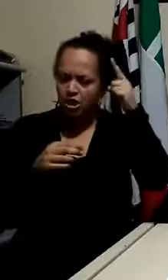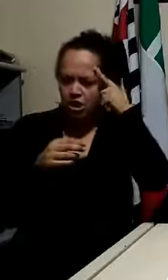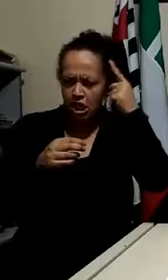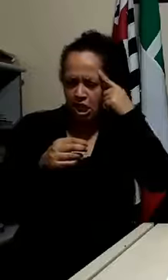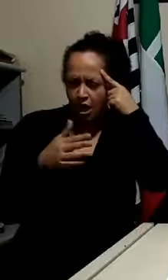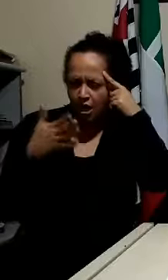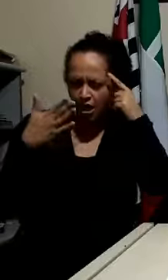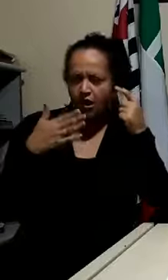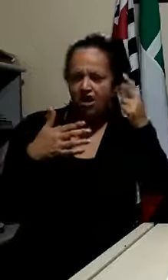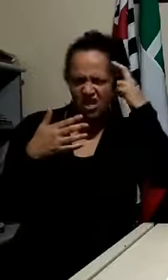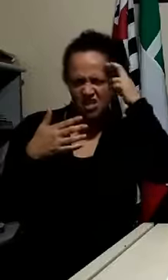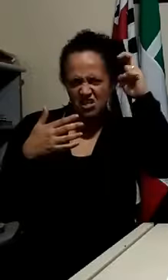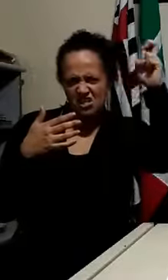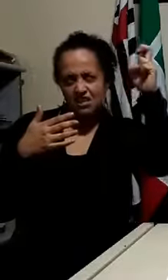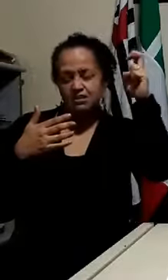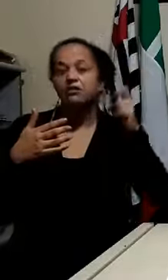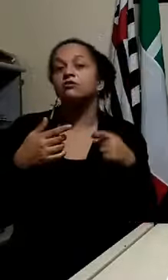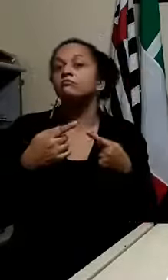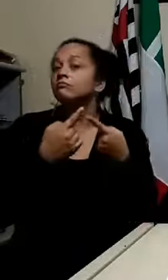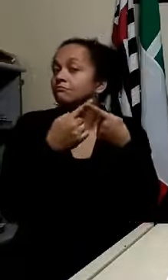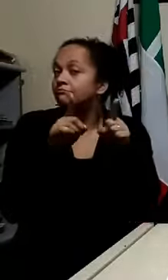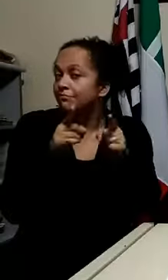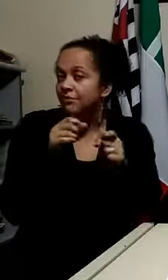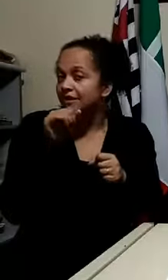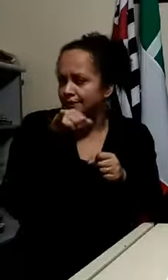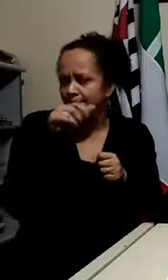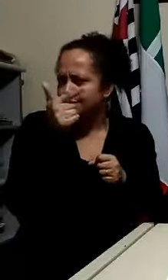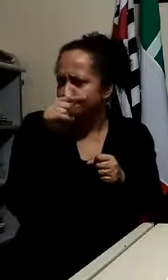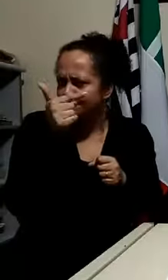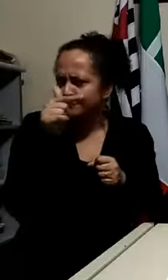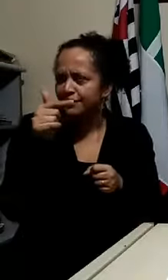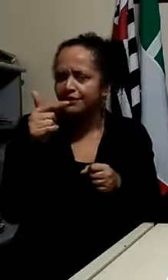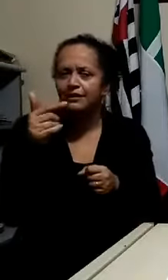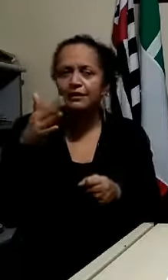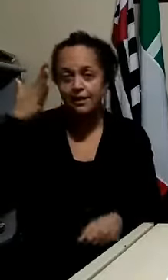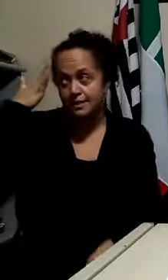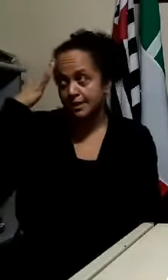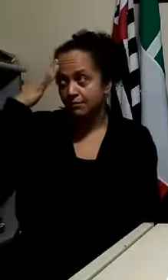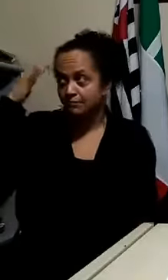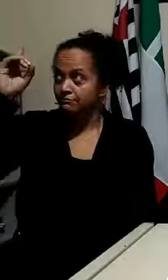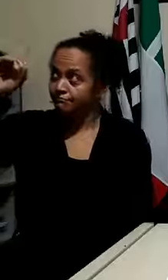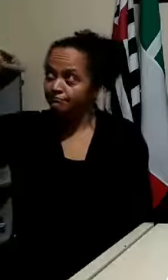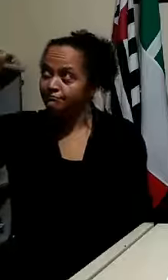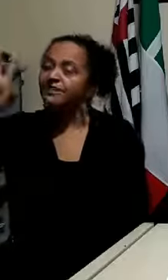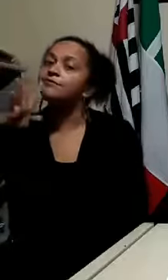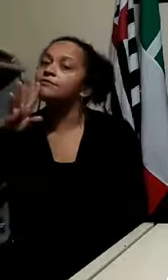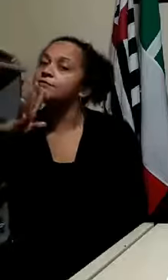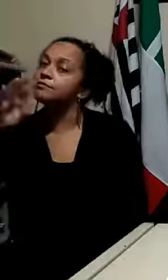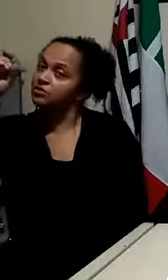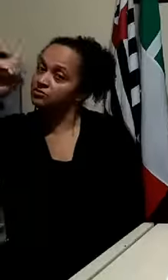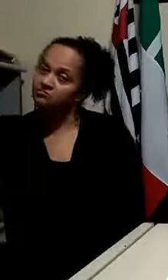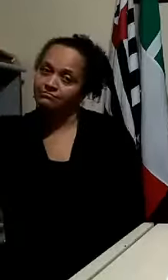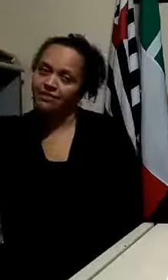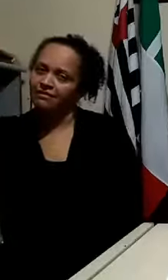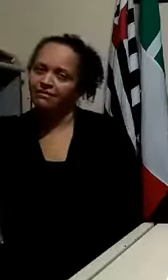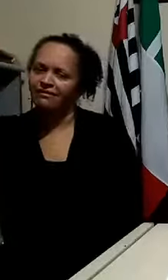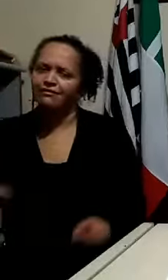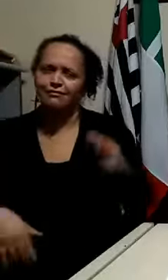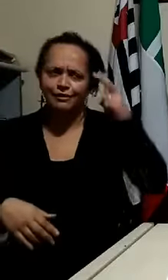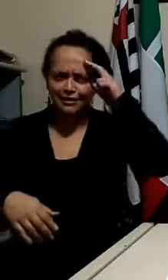intelectualmente, mas se você não tem a sabedoria de Deus, né? A Bíblia fala que a sabedoria desse mundo é